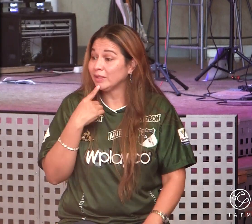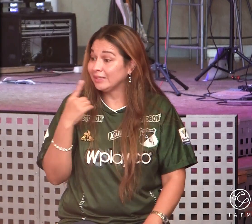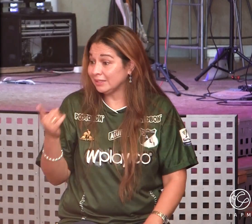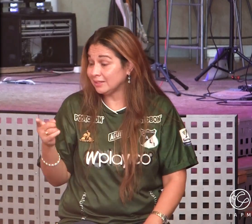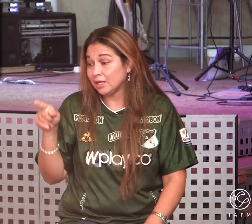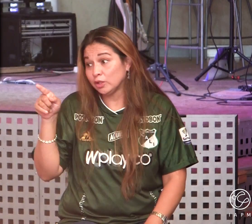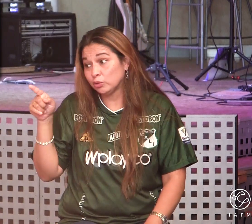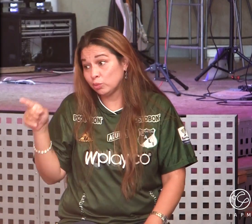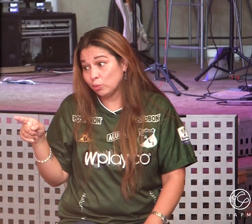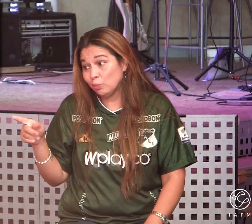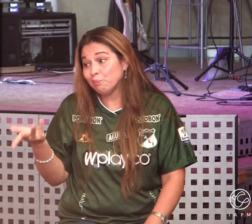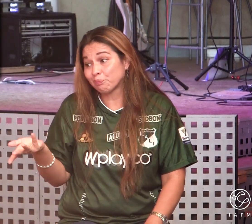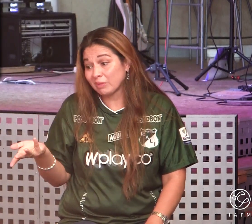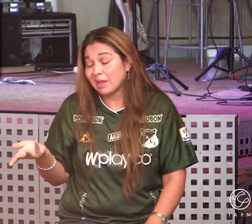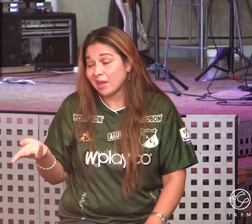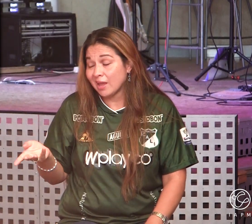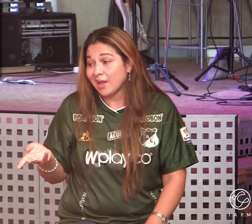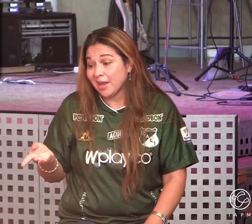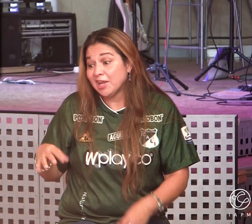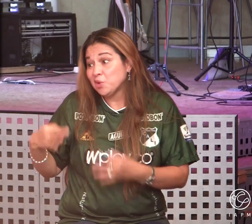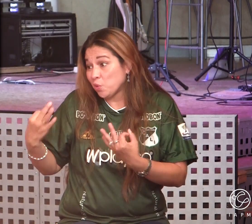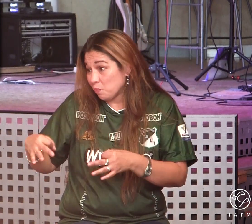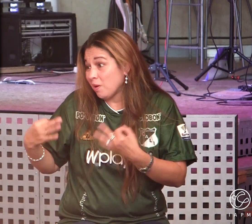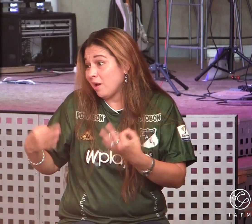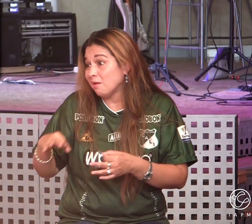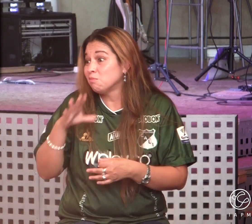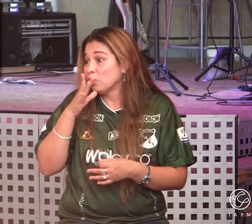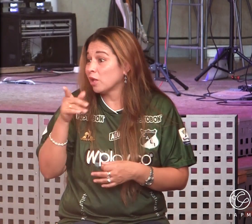está en cierta edad y ya pues empieza a